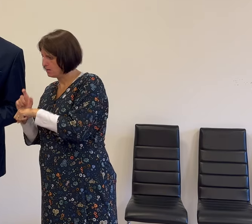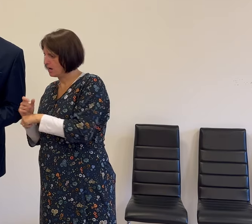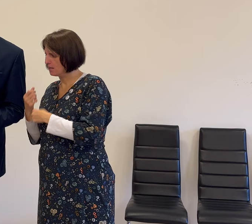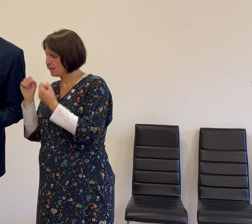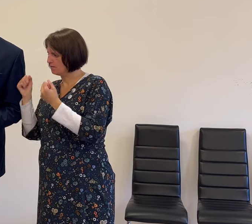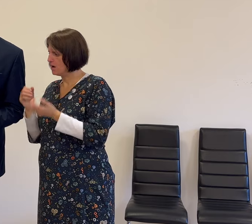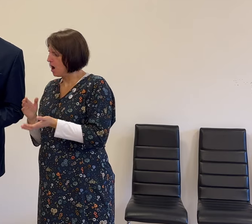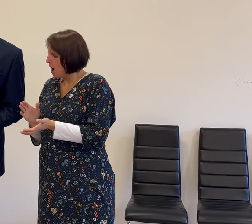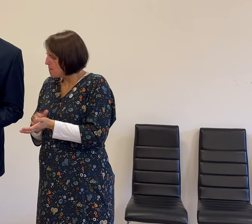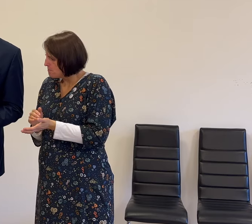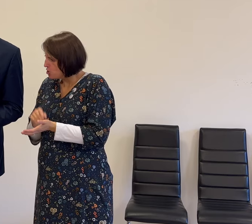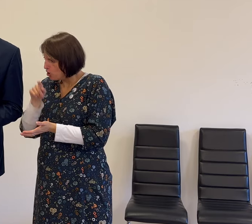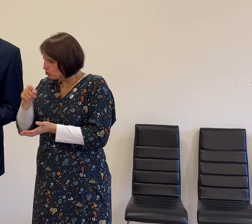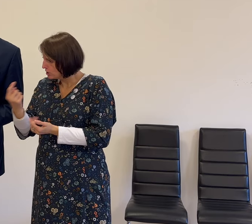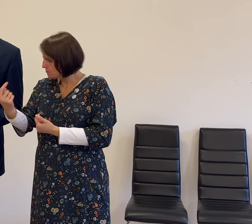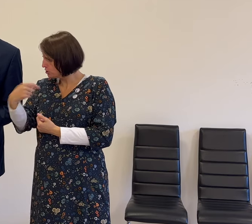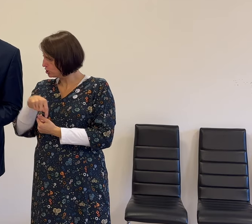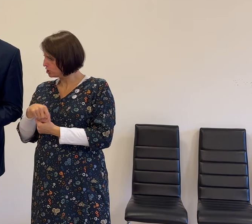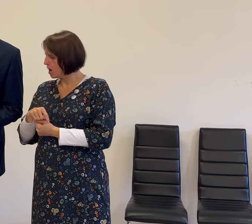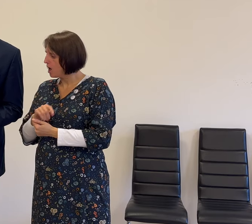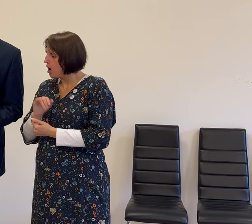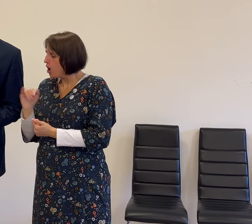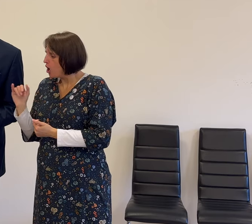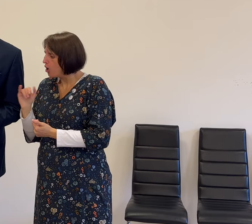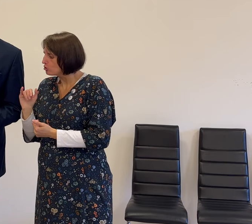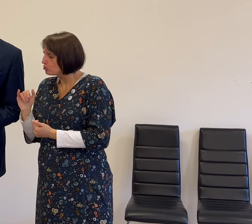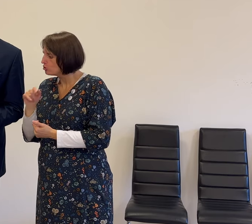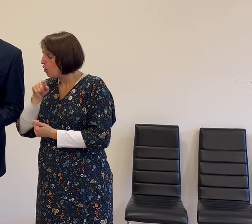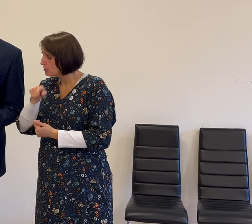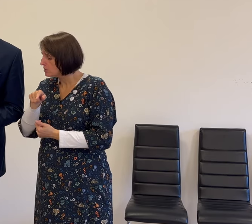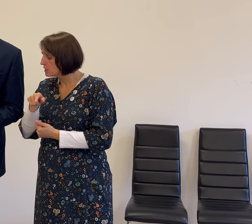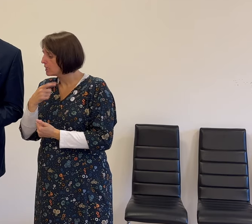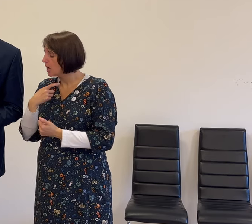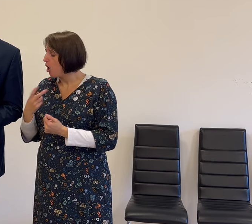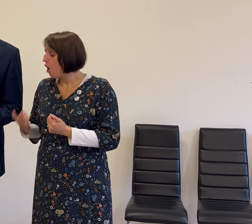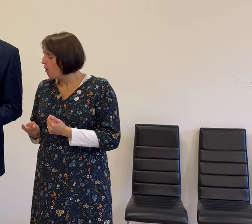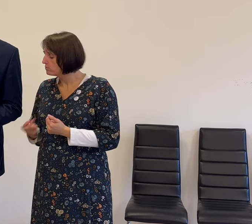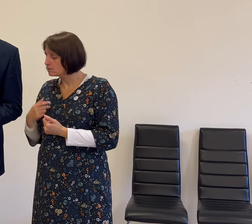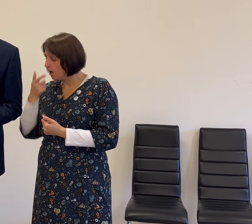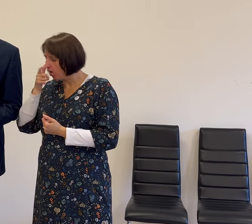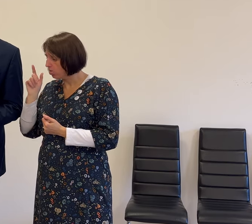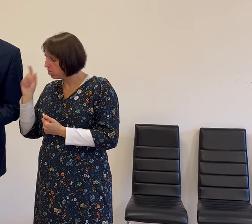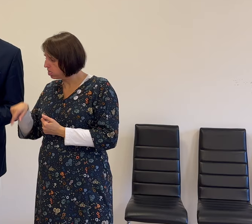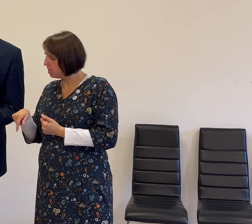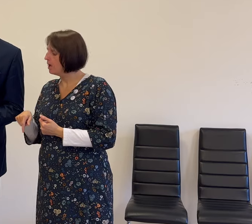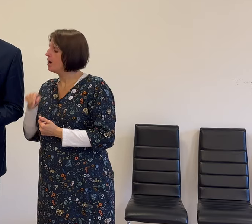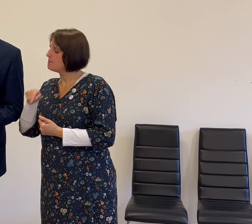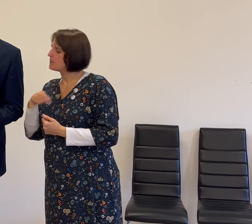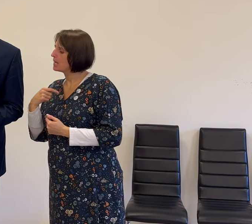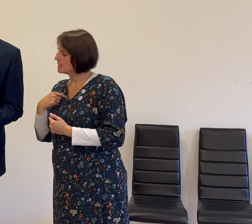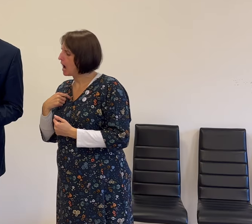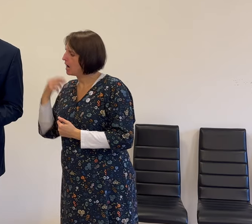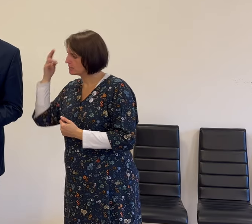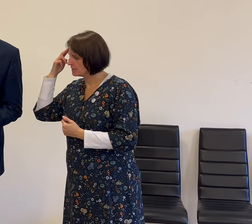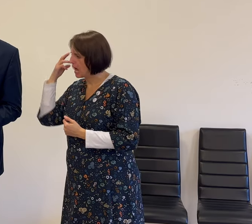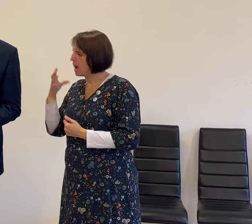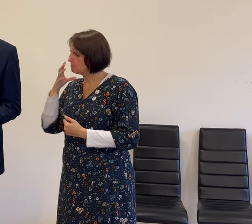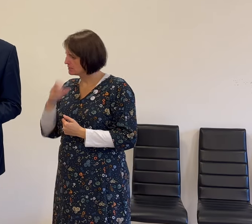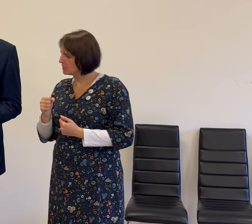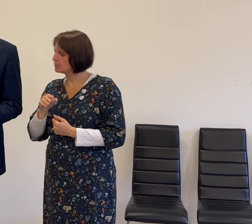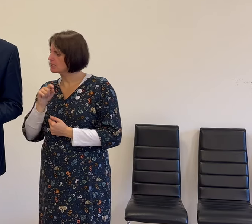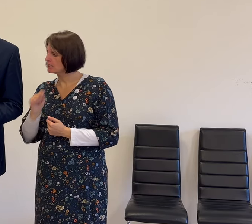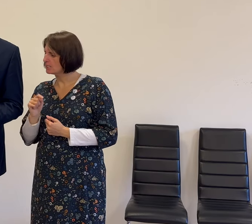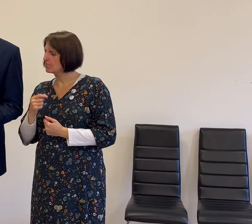ho, proč jsi sem přišel? Komu si nechal ten houfeček ovci na stepi? Vždyť znám tvou drzost i tvé zlé